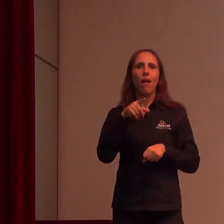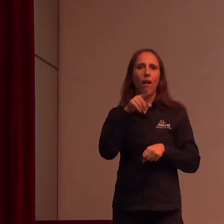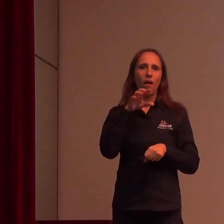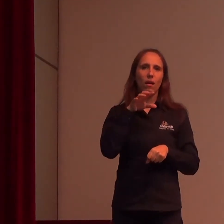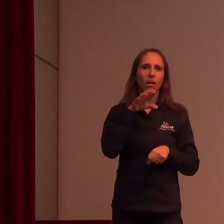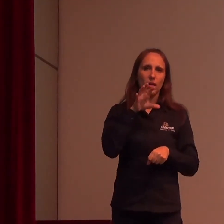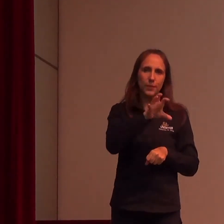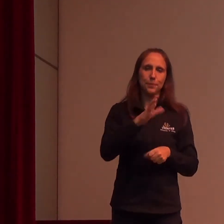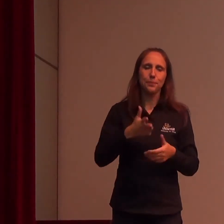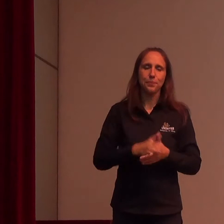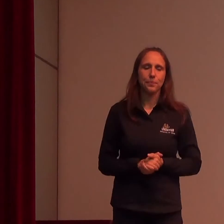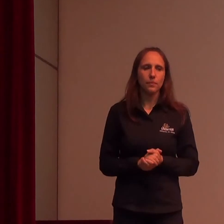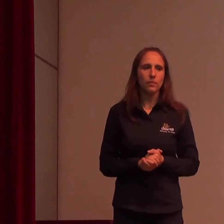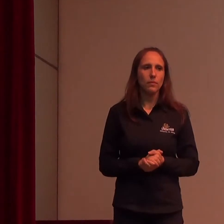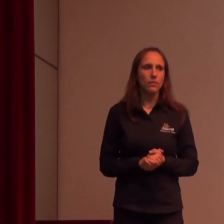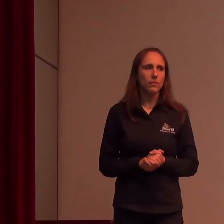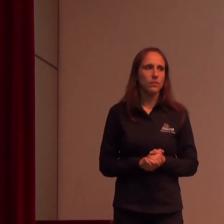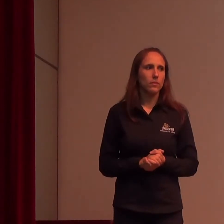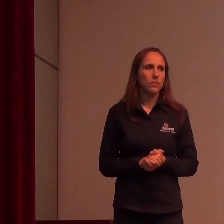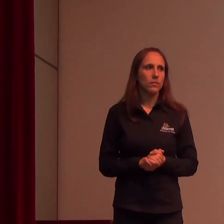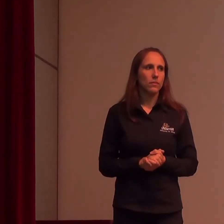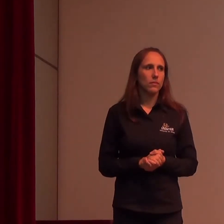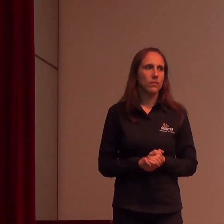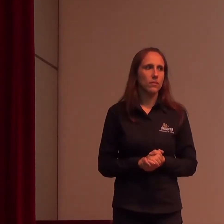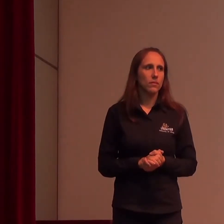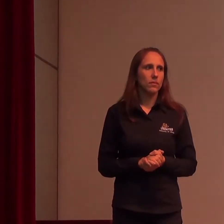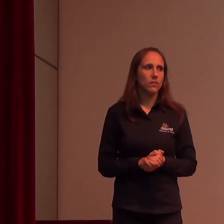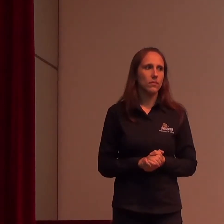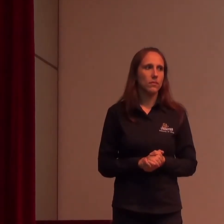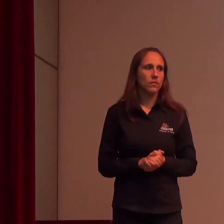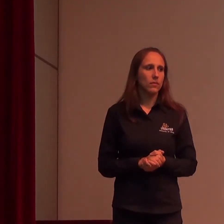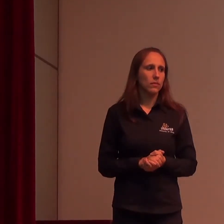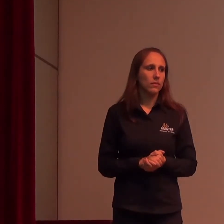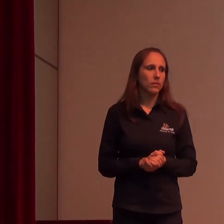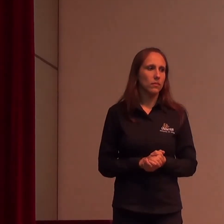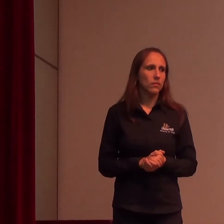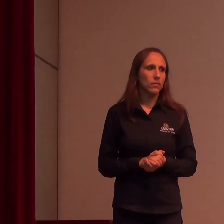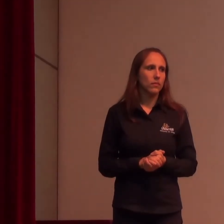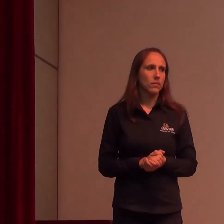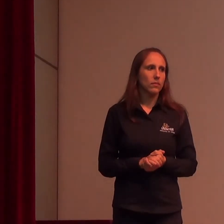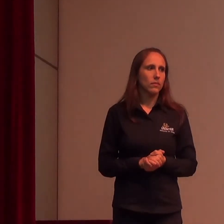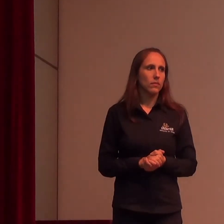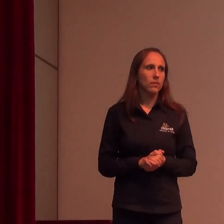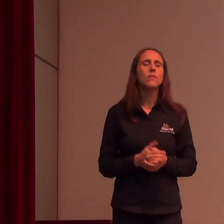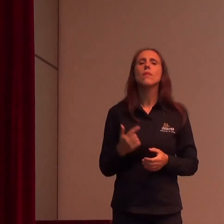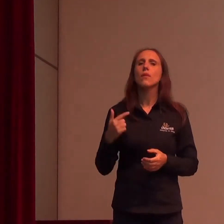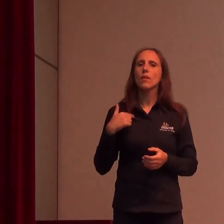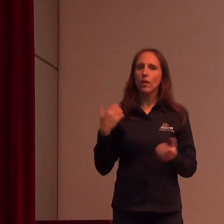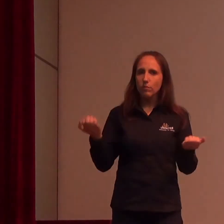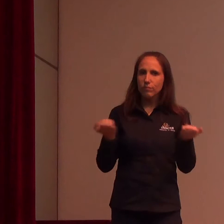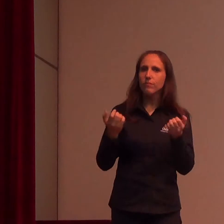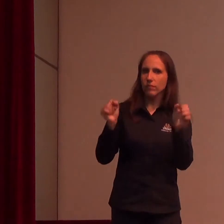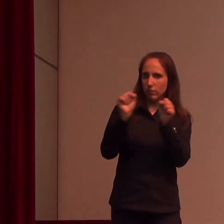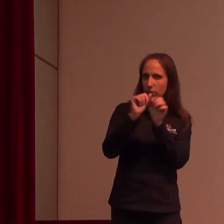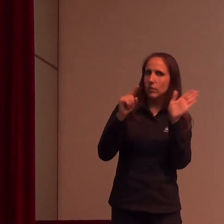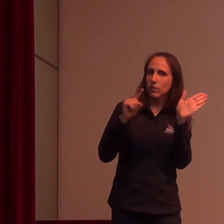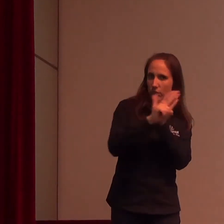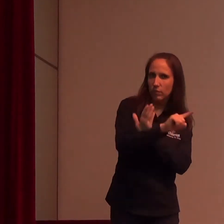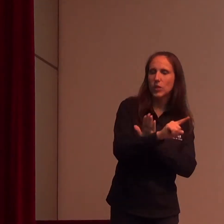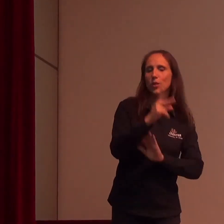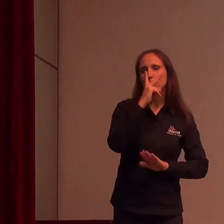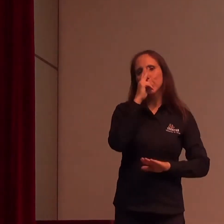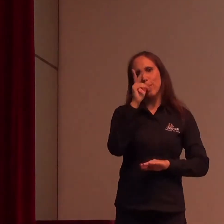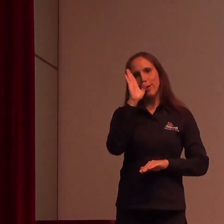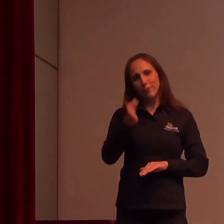né, a sustentabilidade. Bom, é o Enio. Eu acho o seguinte, deixa eu Eu ia te fazer uma pergunta, de certa forma você já